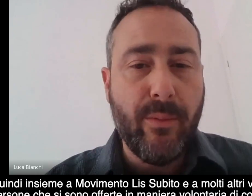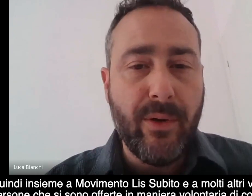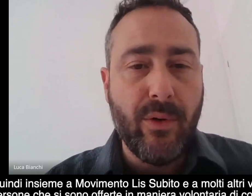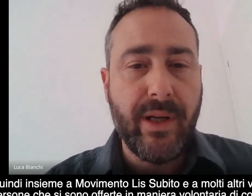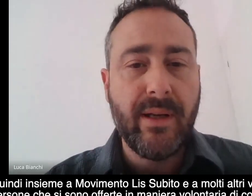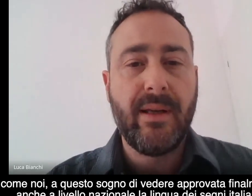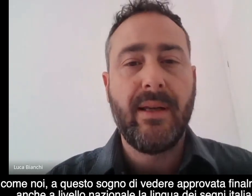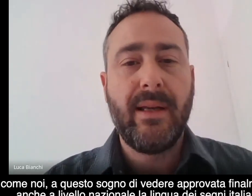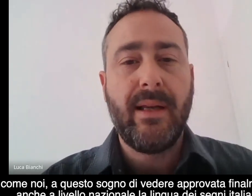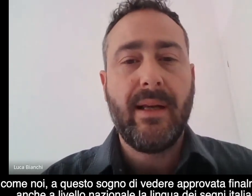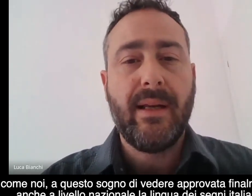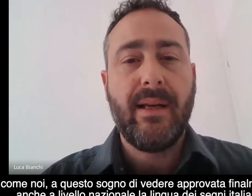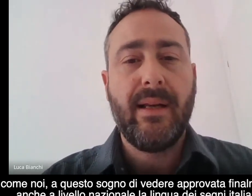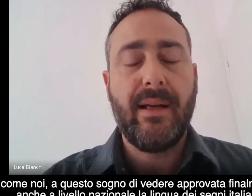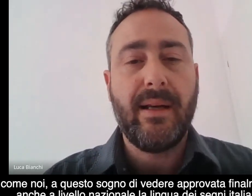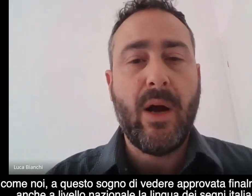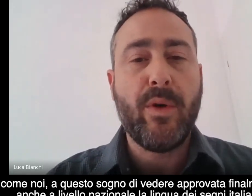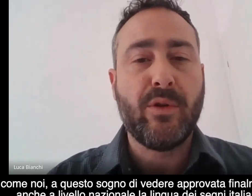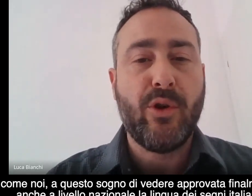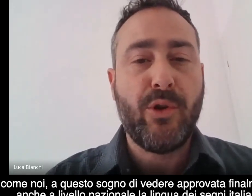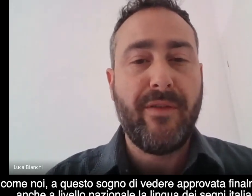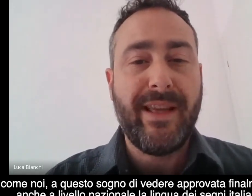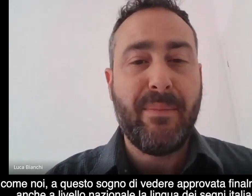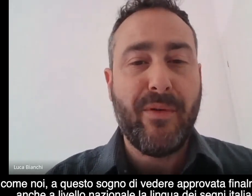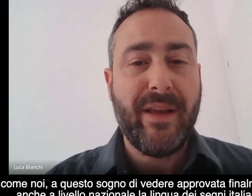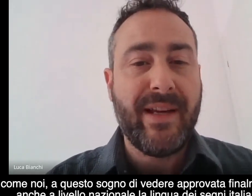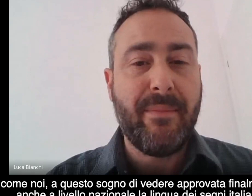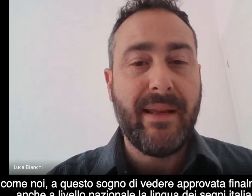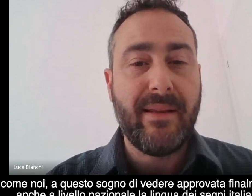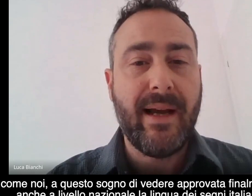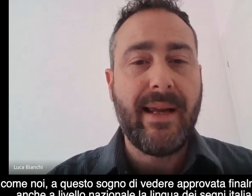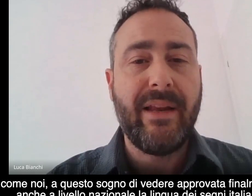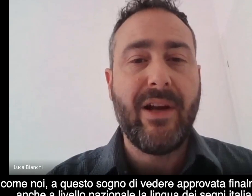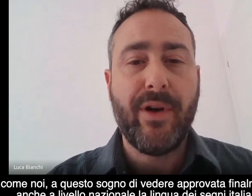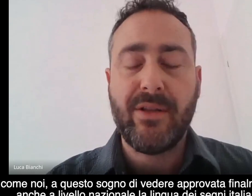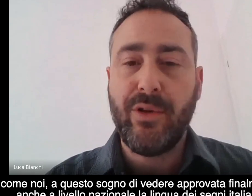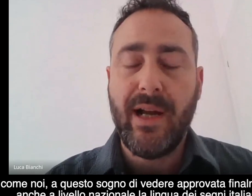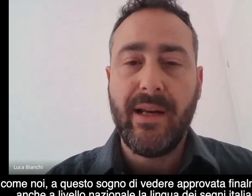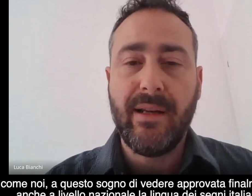noi a questo sogno di vedere approvata finalmente anche a livello nazionale